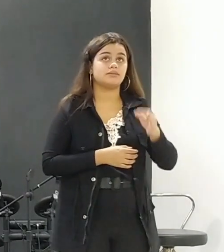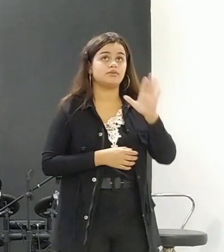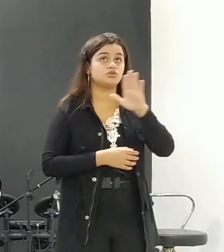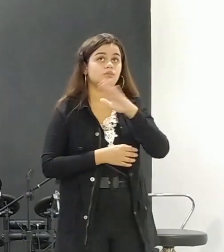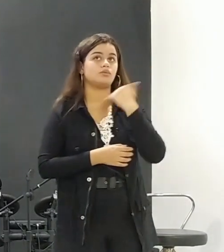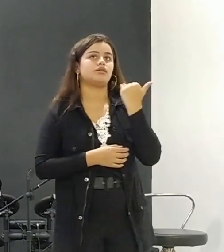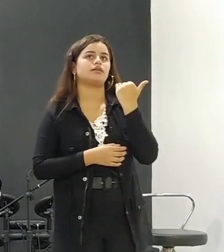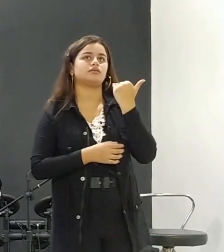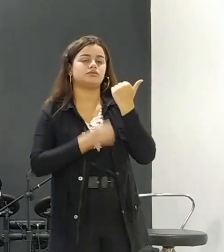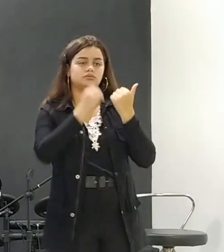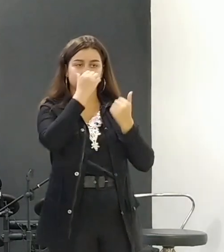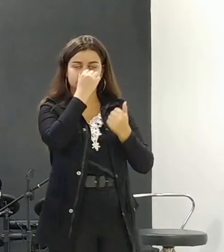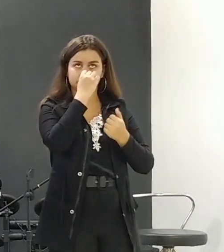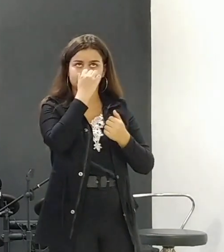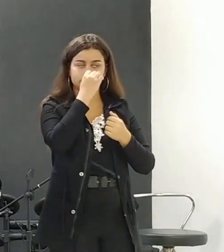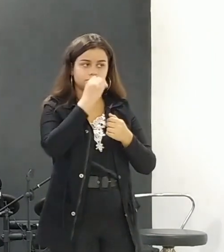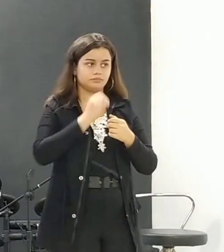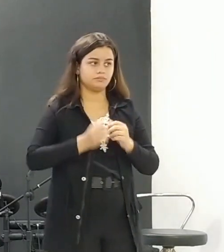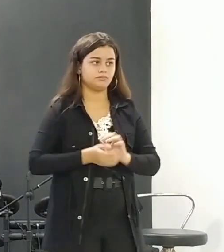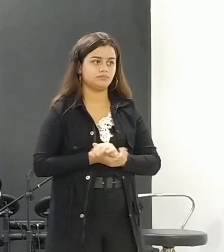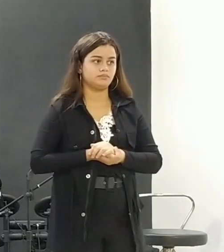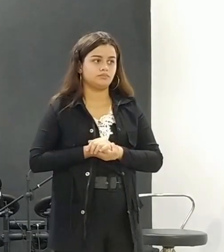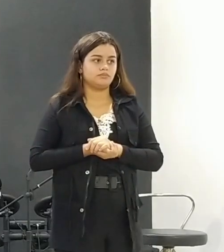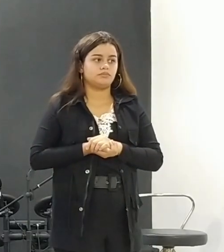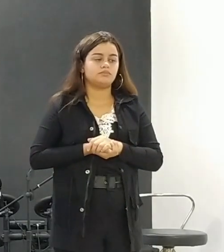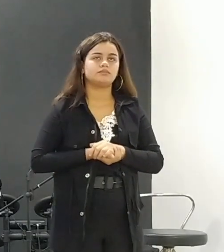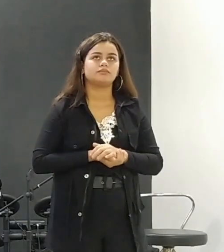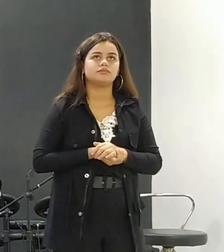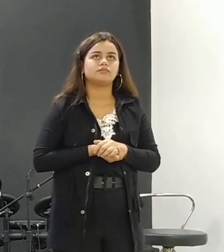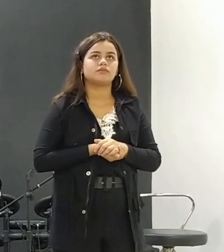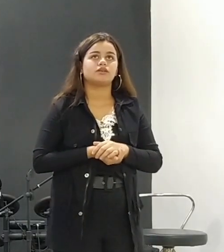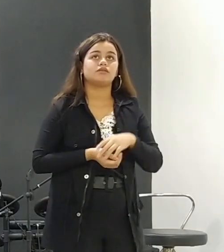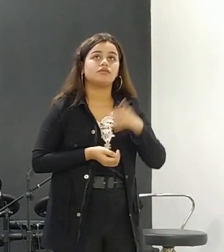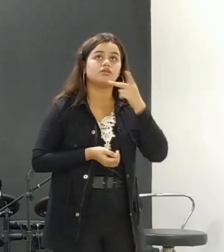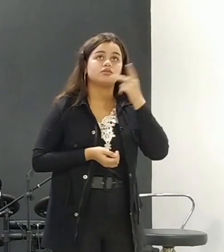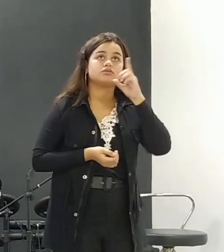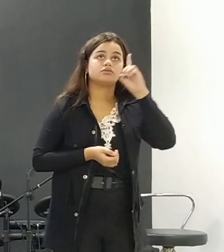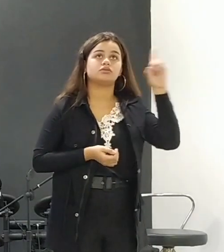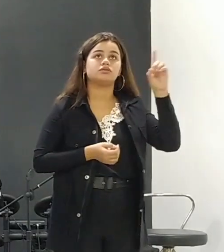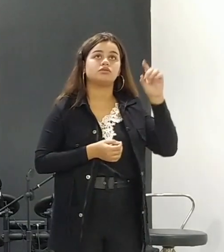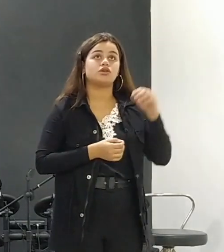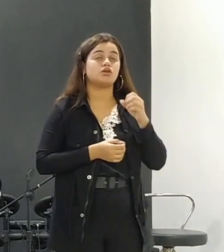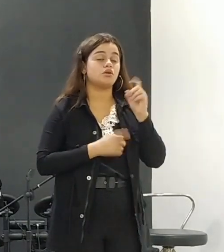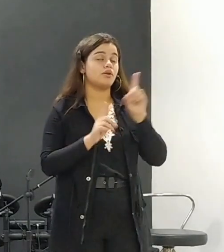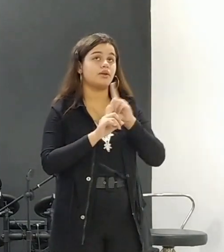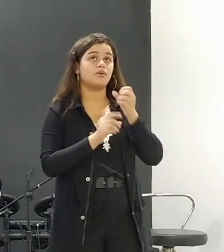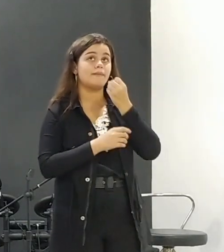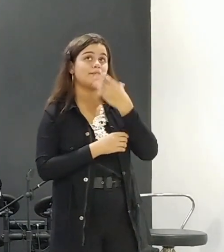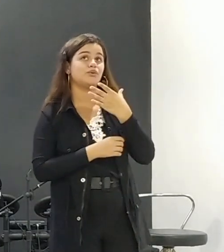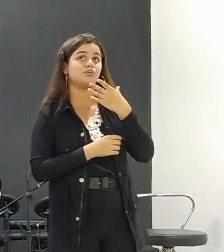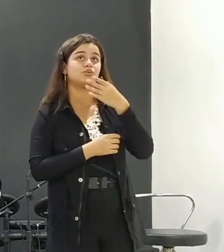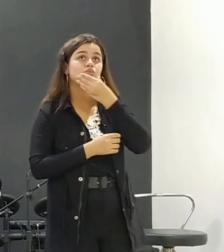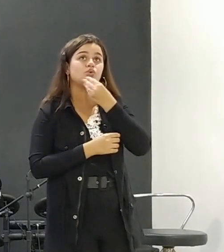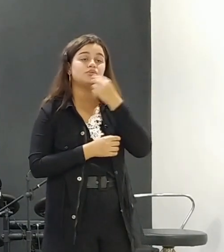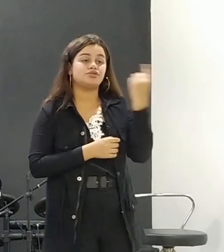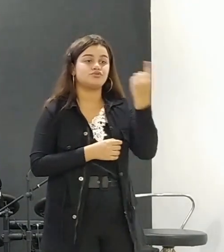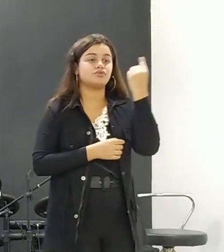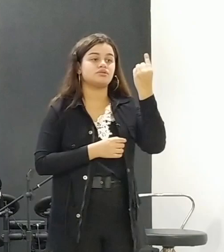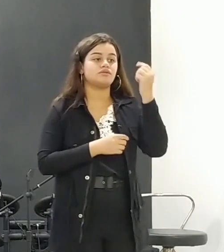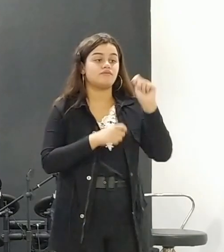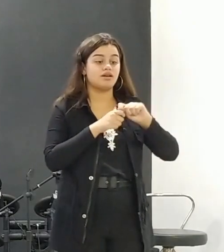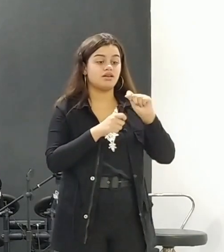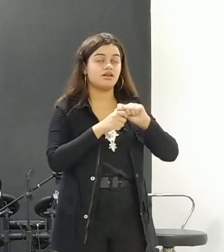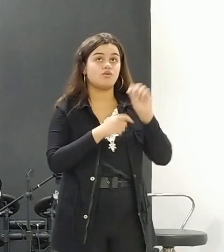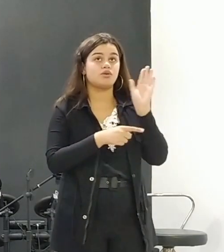morrerás. 18. E disse o Senhor Deus: não é bom que o homem esteja só, far-lhe-ei uma